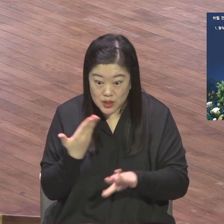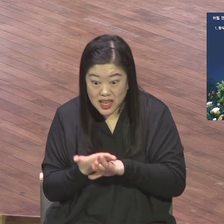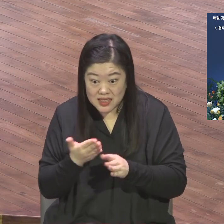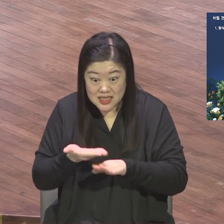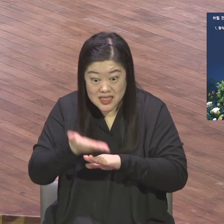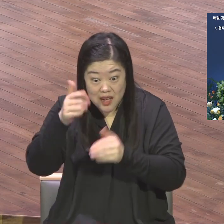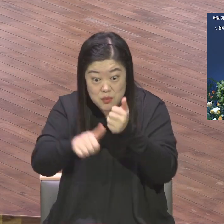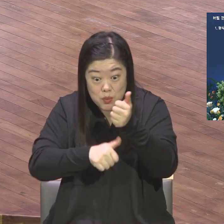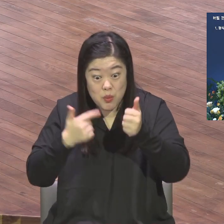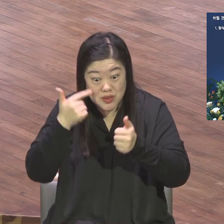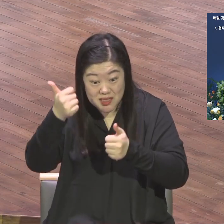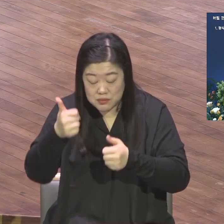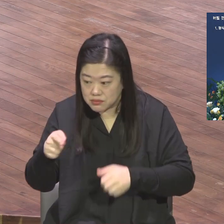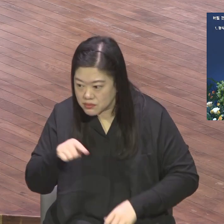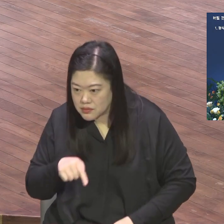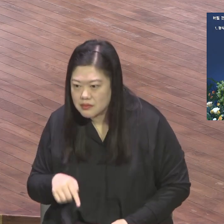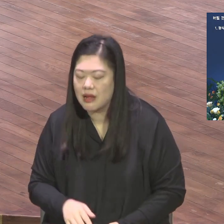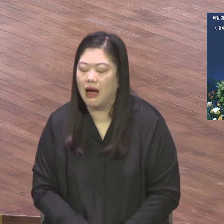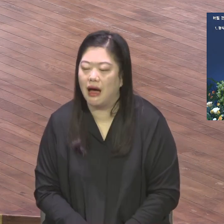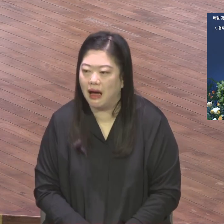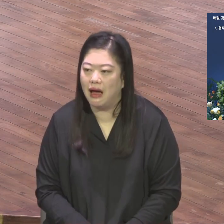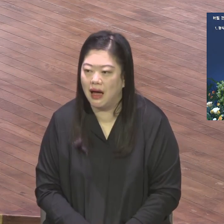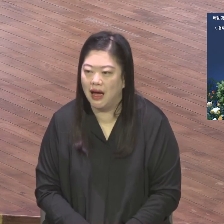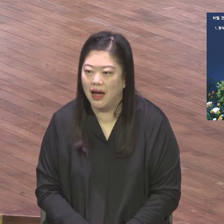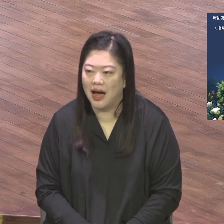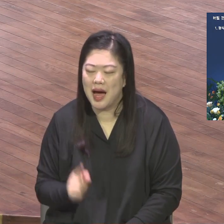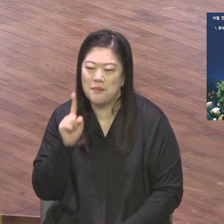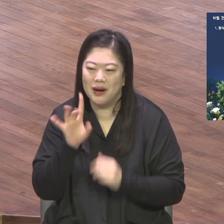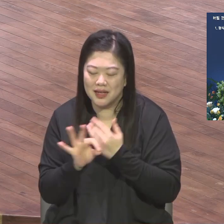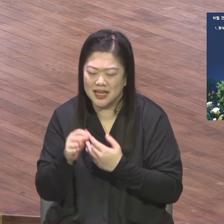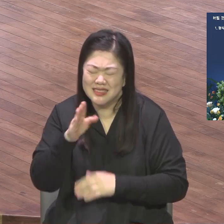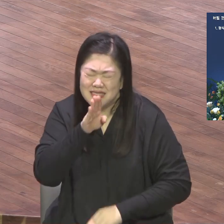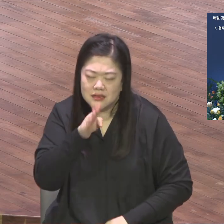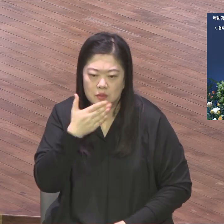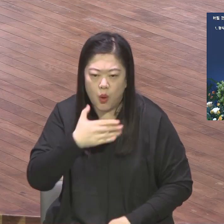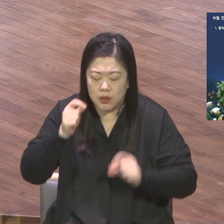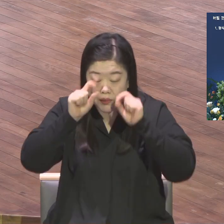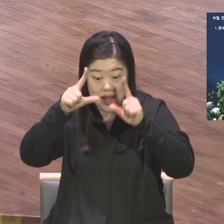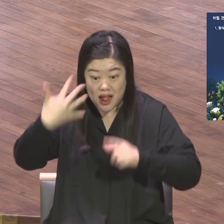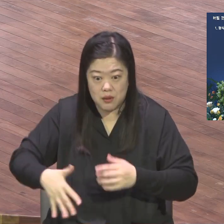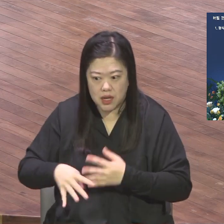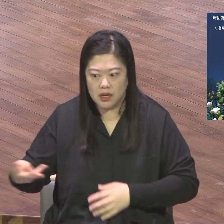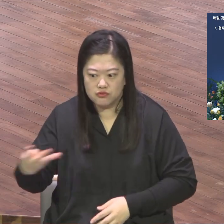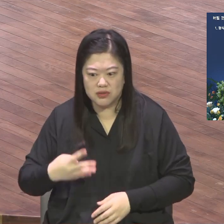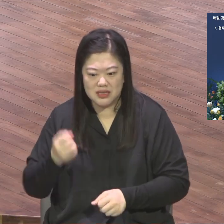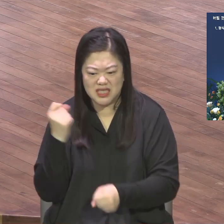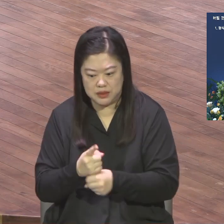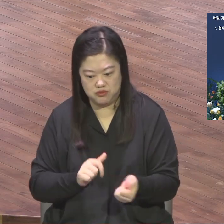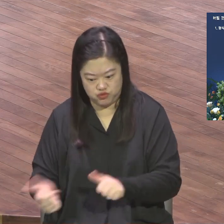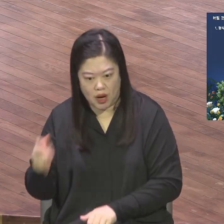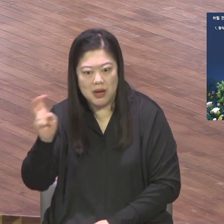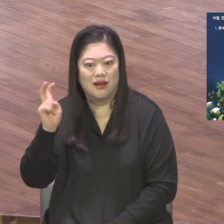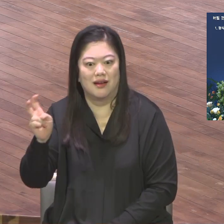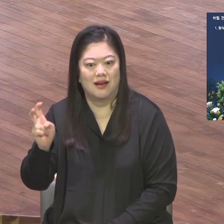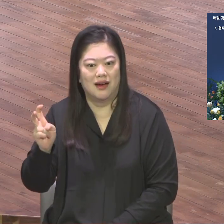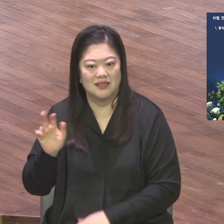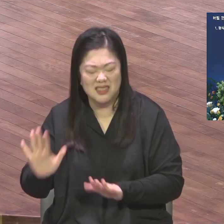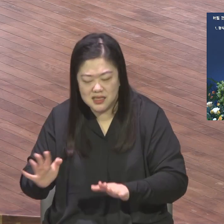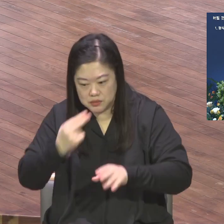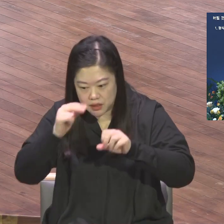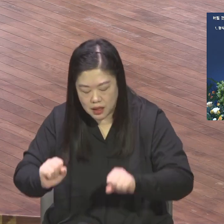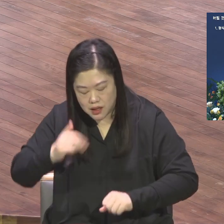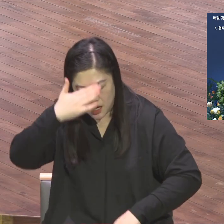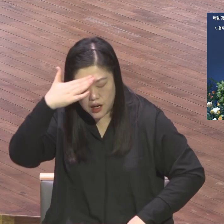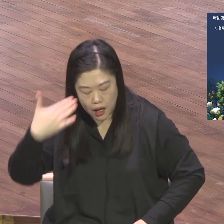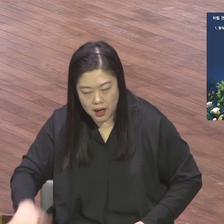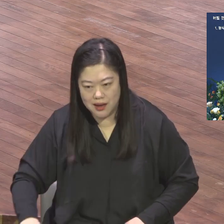게. 전에는 막 정지하고 판단하고 나 정지하고 너 정지하고 난 죽을 죄인이고 맨날 기도하는 게 회개 회개